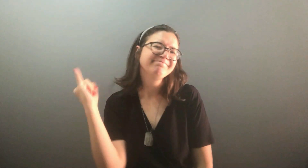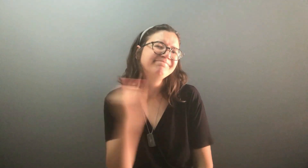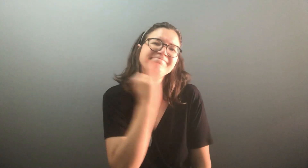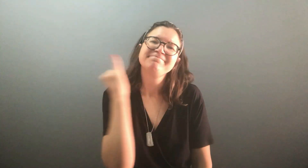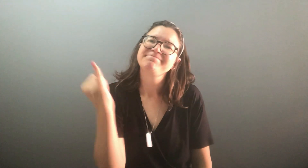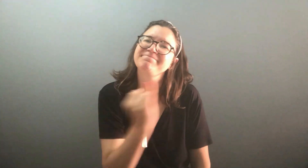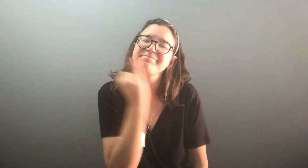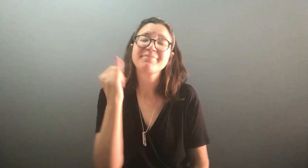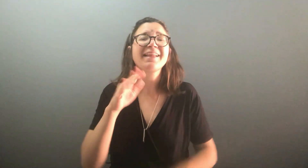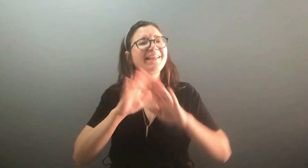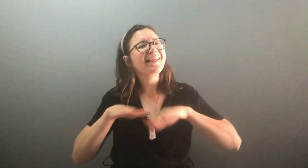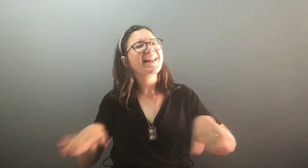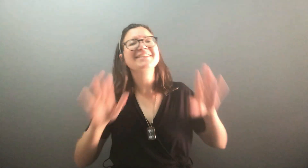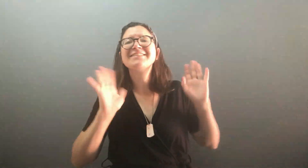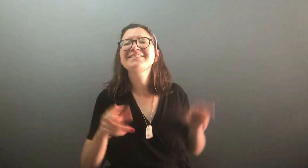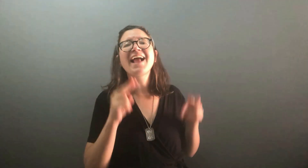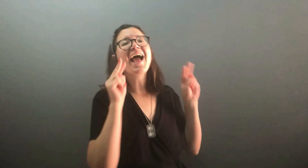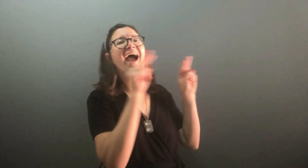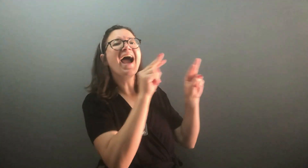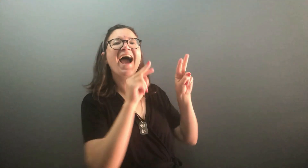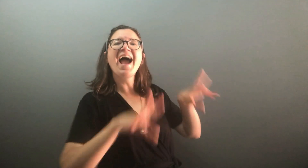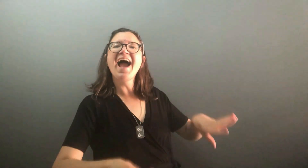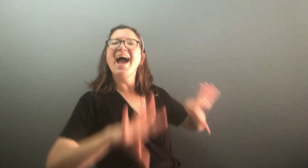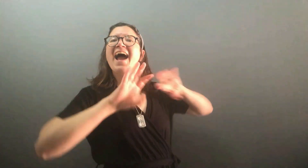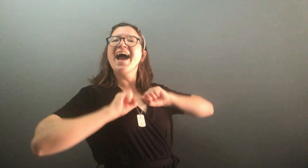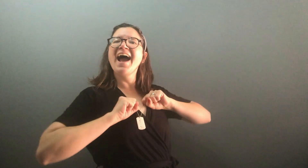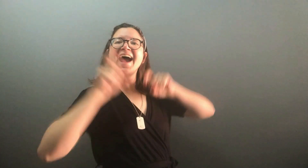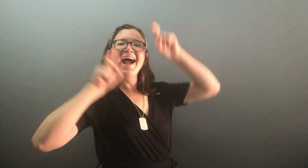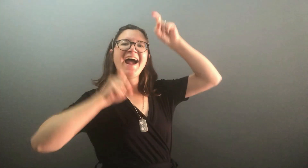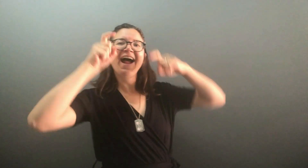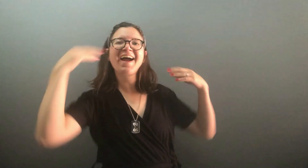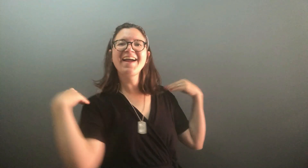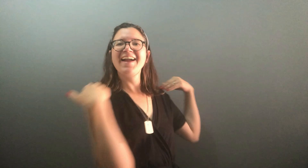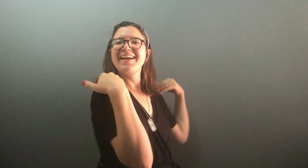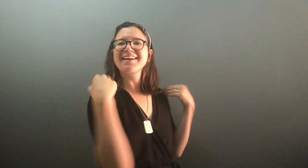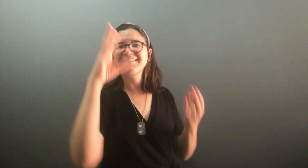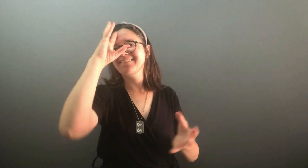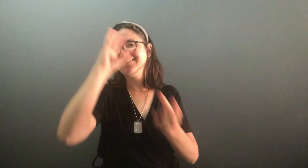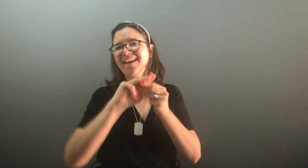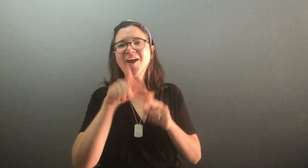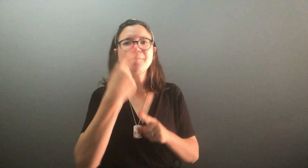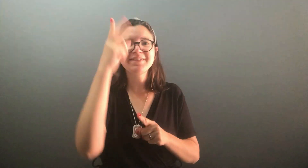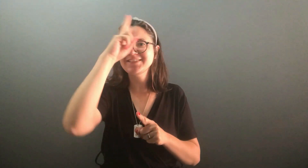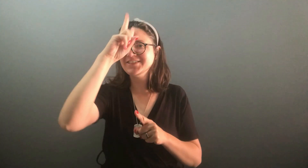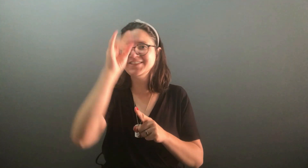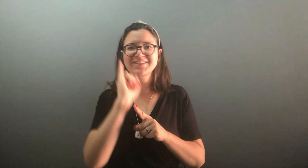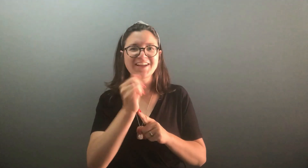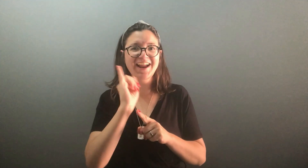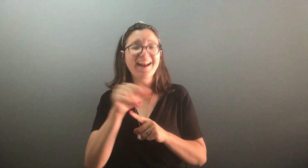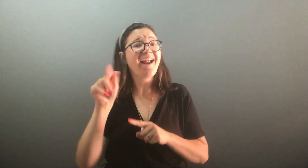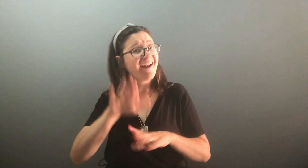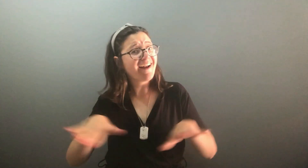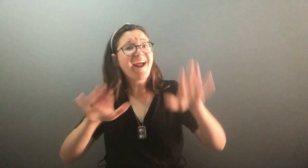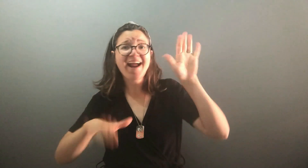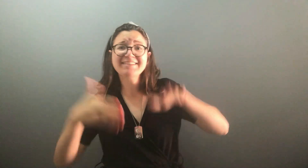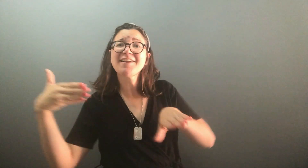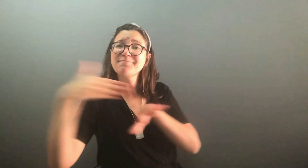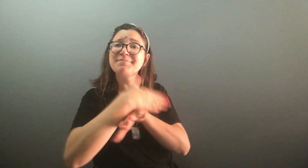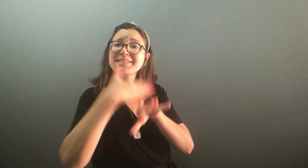crianças amam, é extremamente importante para o seu desenvolvimento e elas podem participar também, elas gostam muito de contação de história, elas